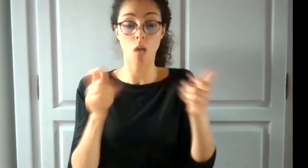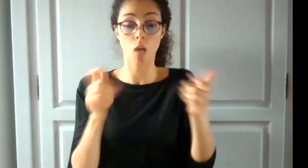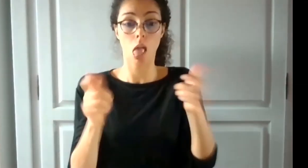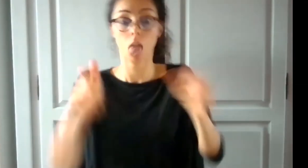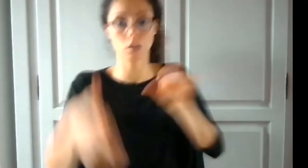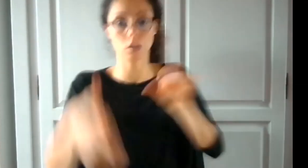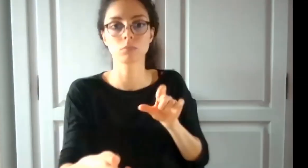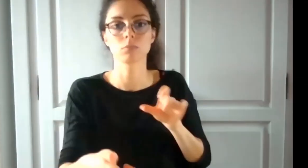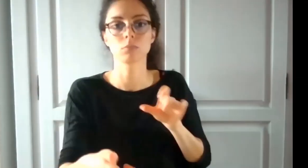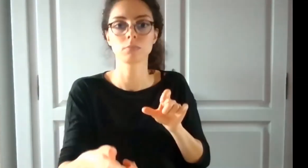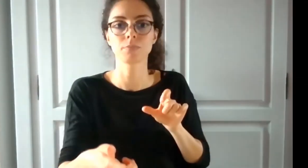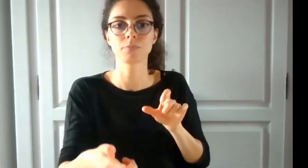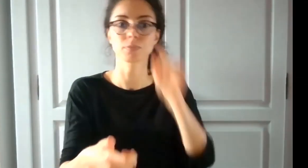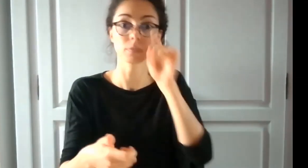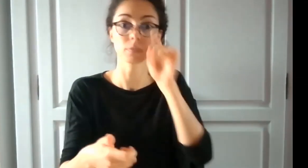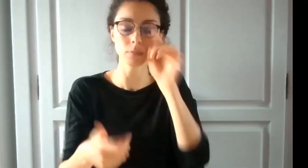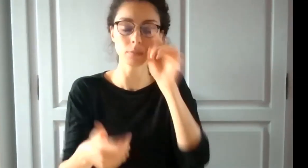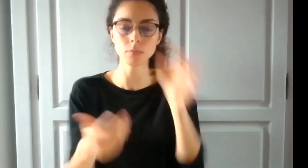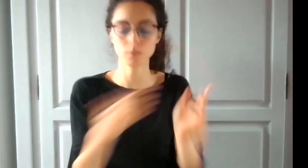d'organisation du travail, et